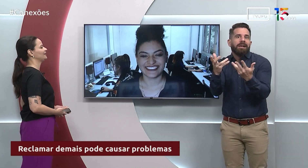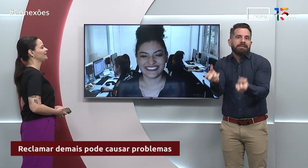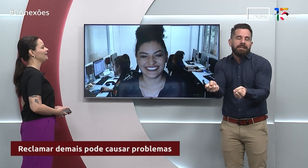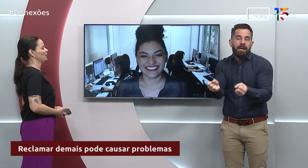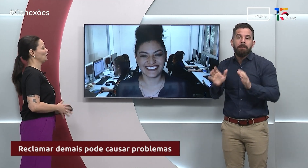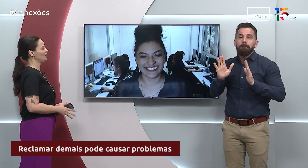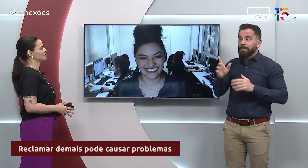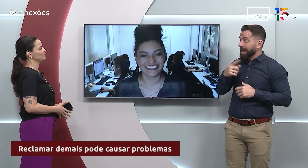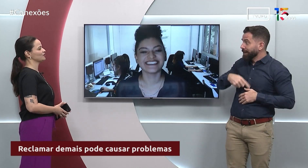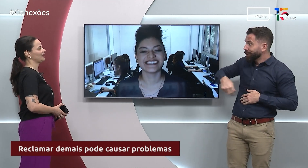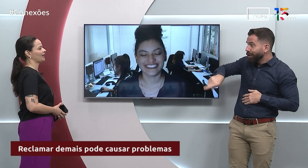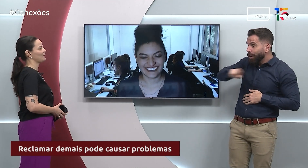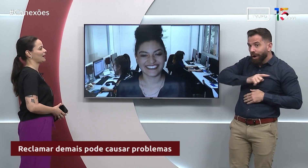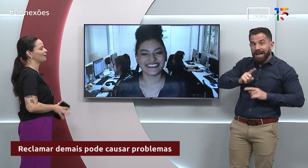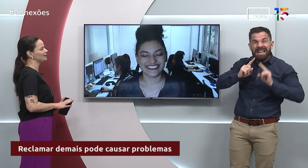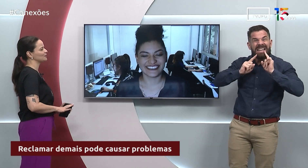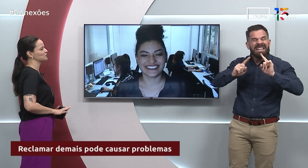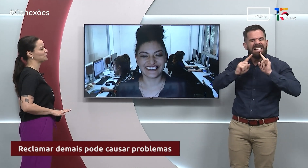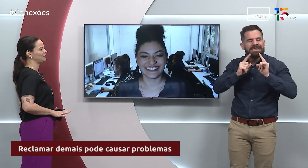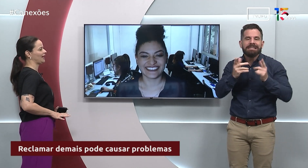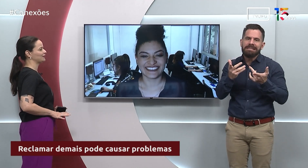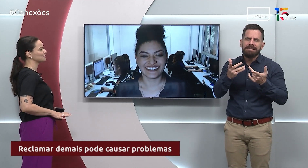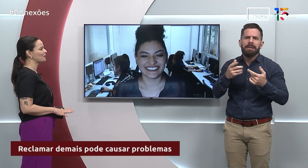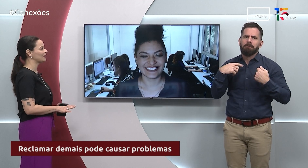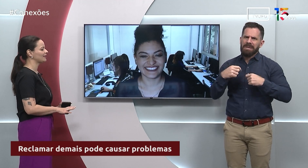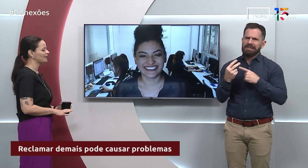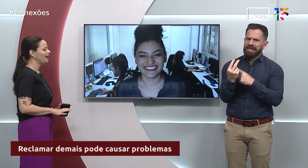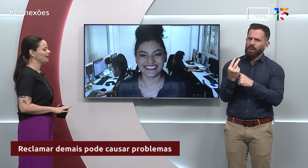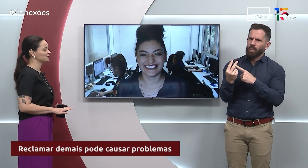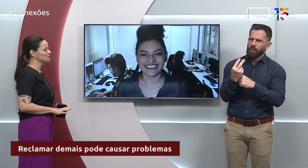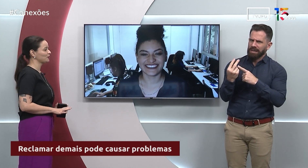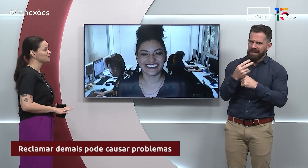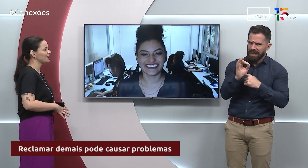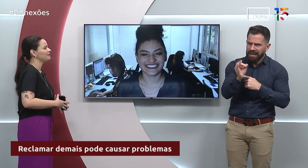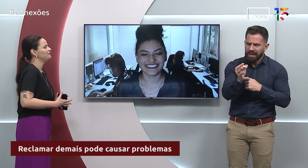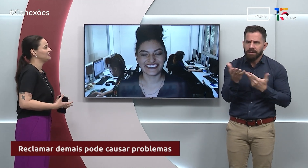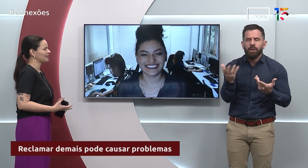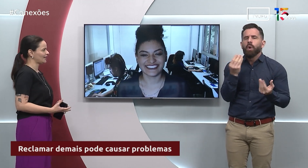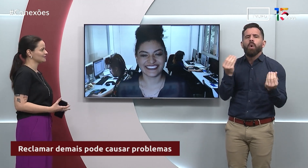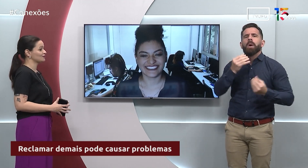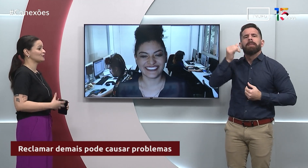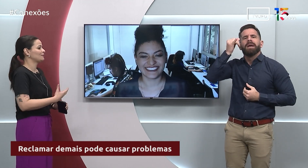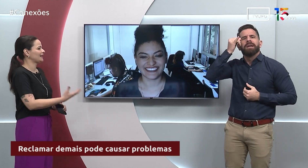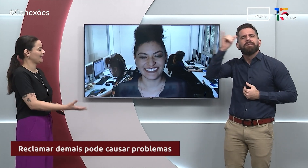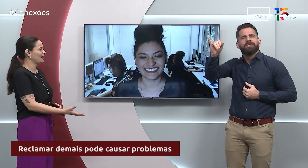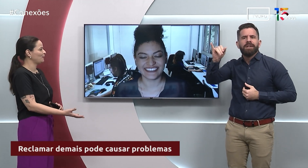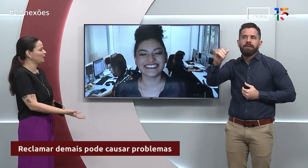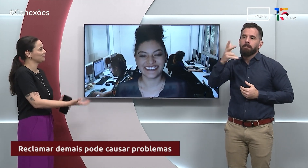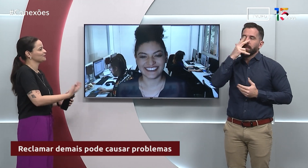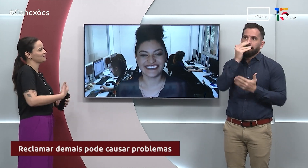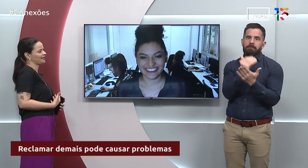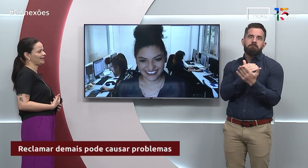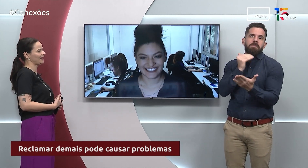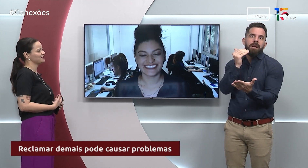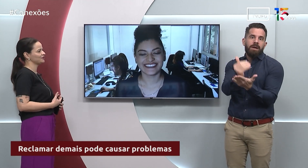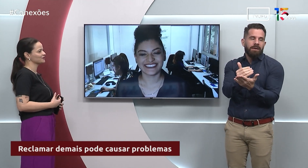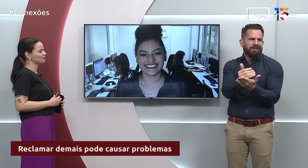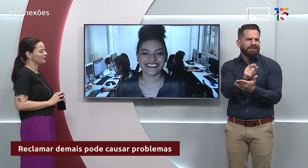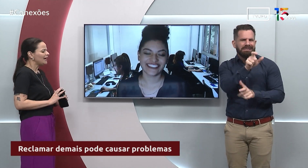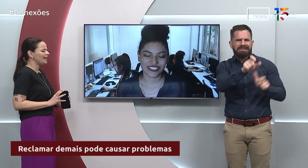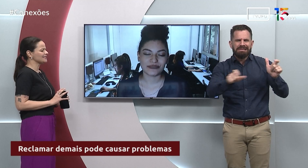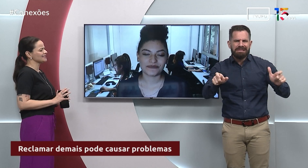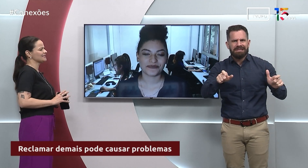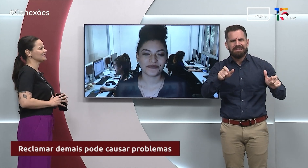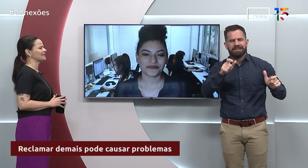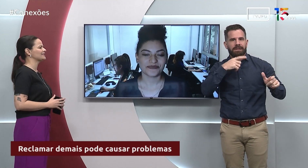nós, Janaína, que gostam de reclamar, quais são os cuidados? Como é que a gente pode evitar, às vezes, sobrecarregar o outro ou sobrecarregar a gente